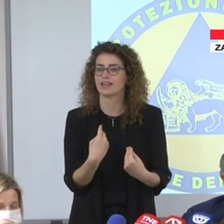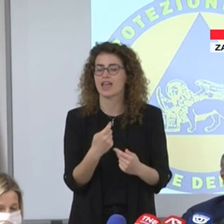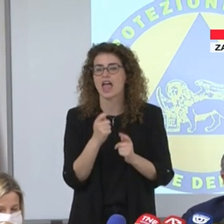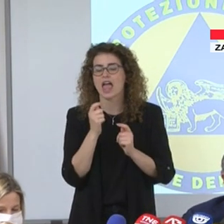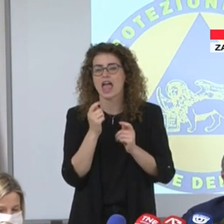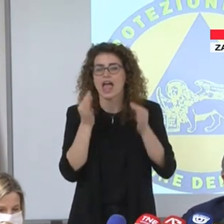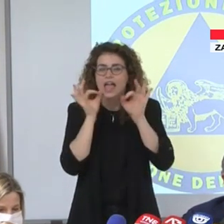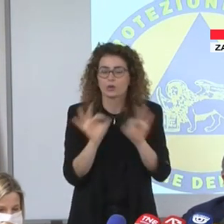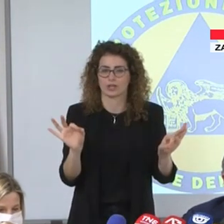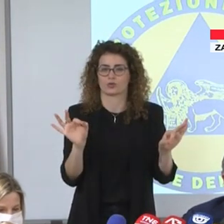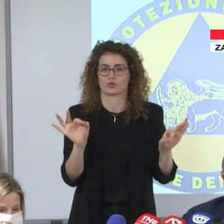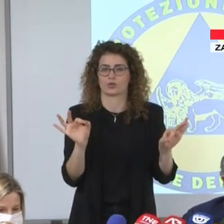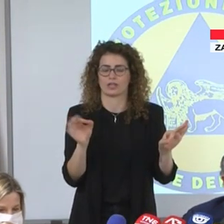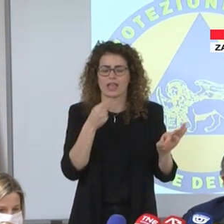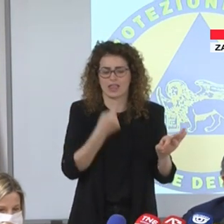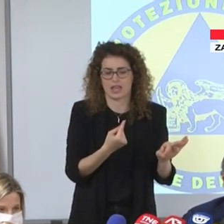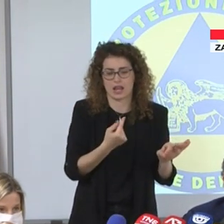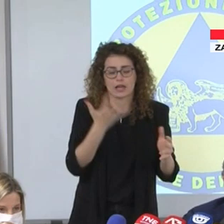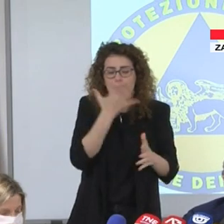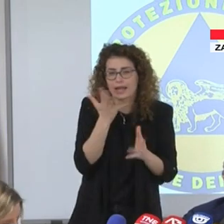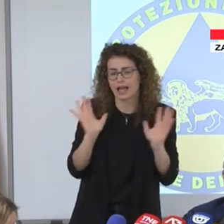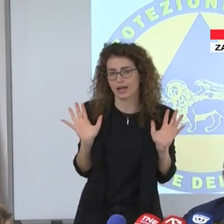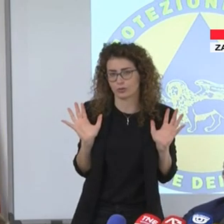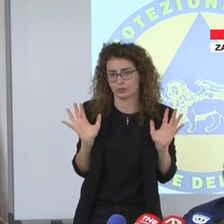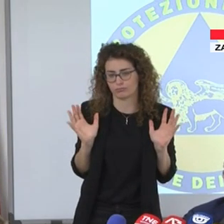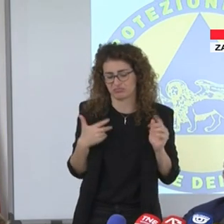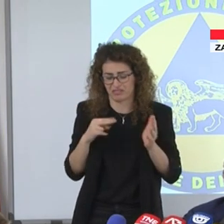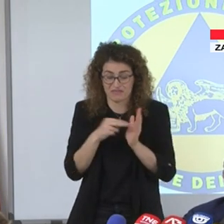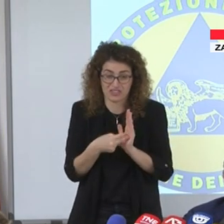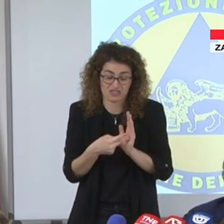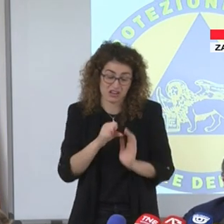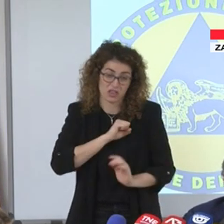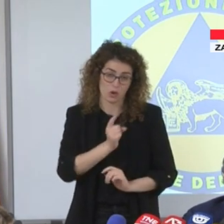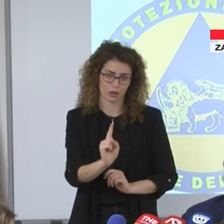lucidità di dire ho sbagliato. Penso che non sia difficile, no?